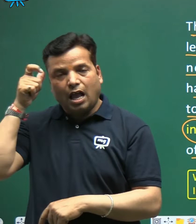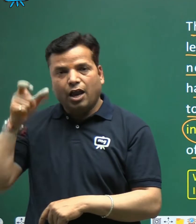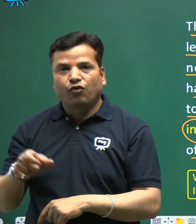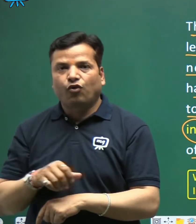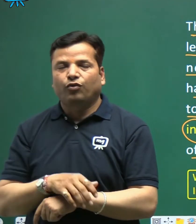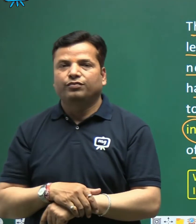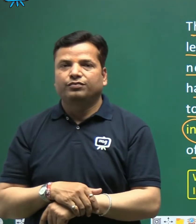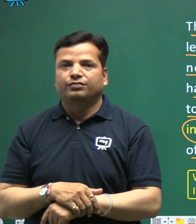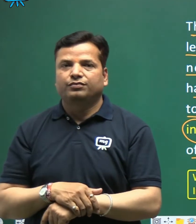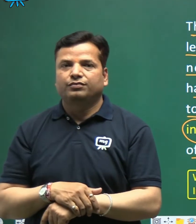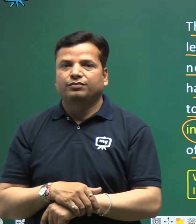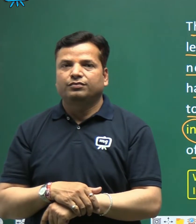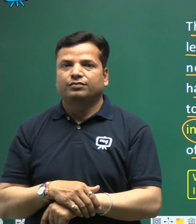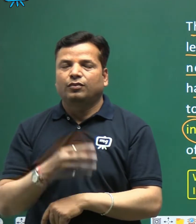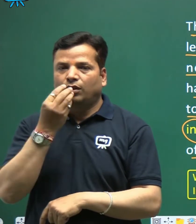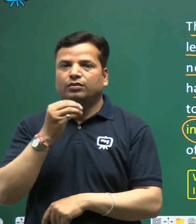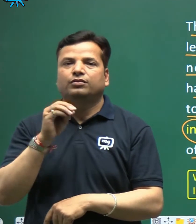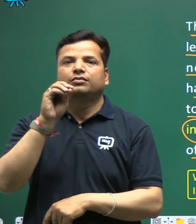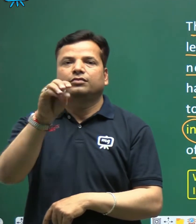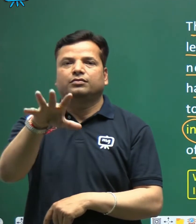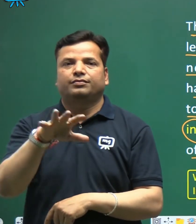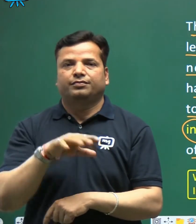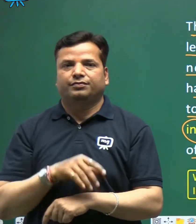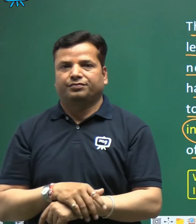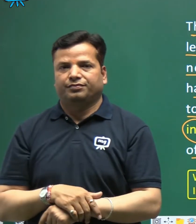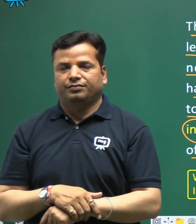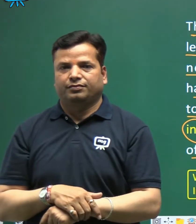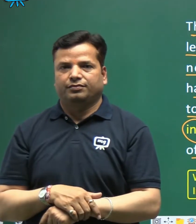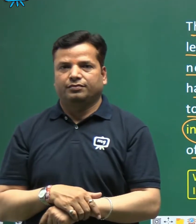inform, सूचना देना,